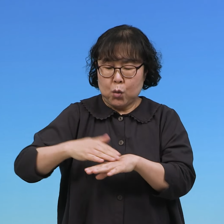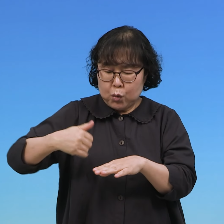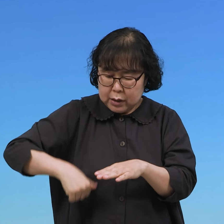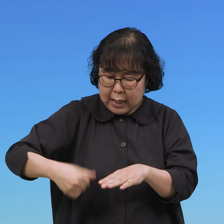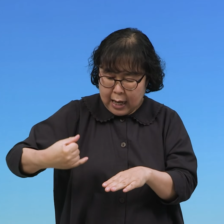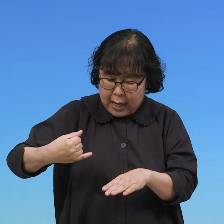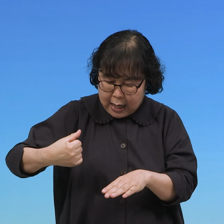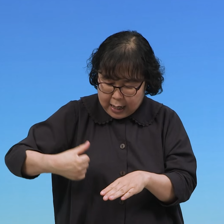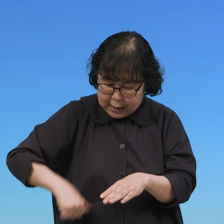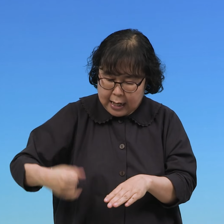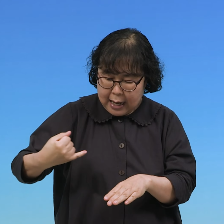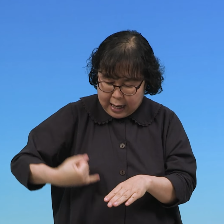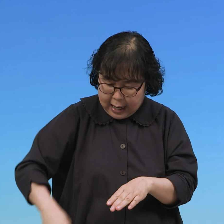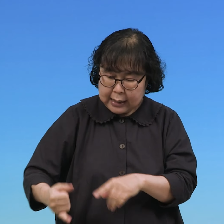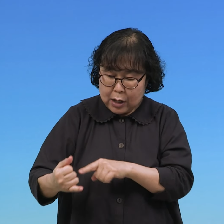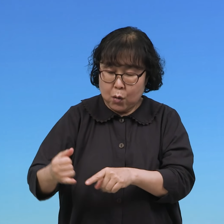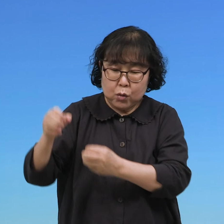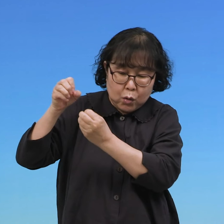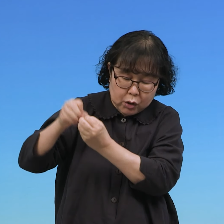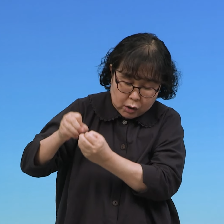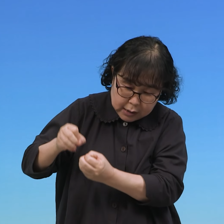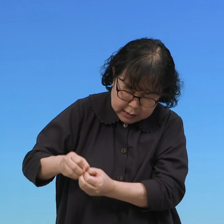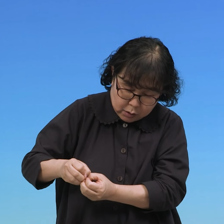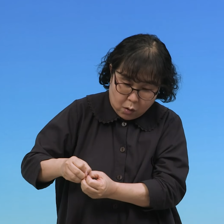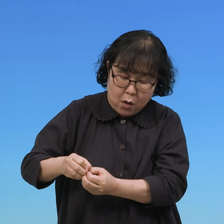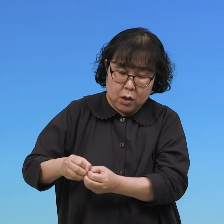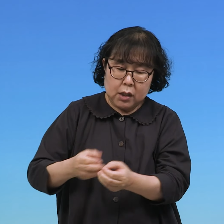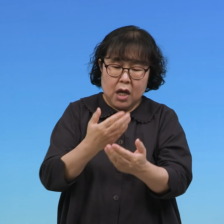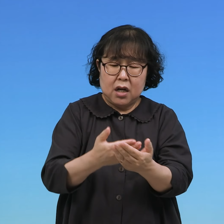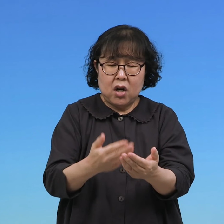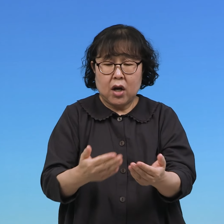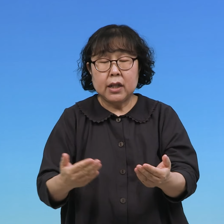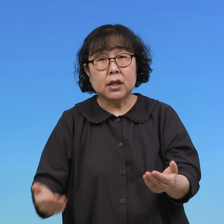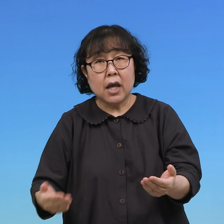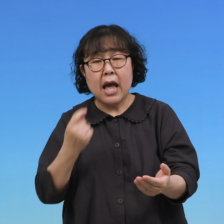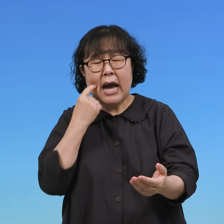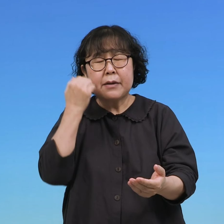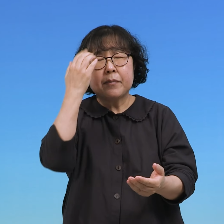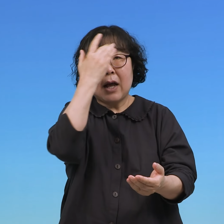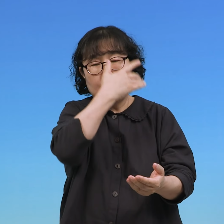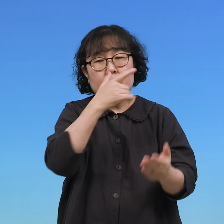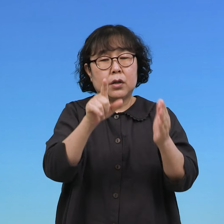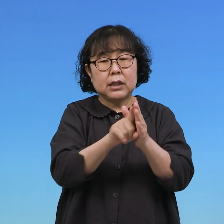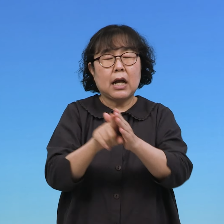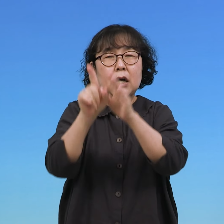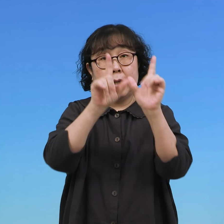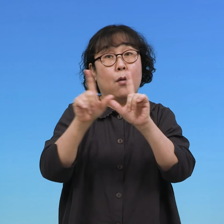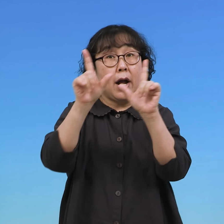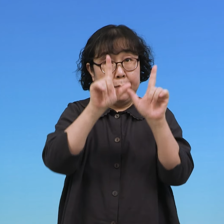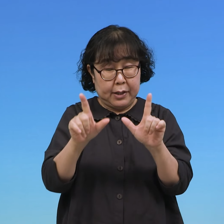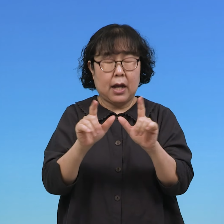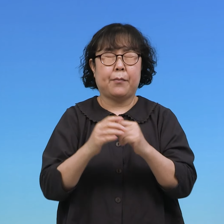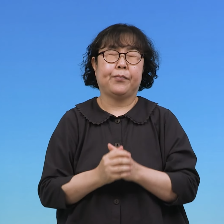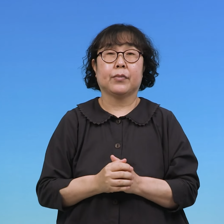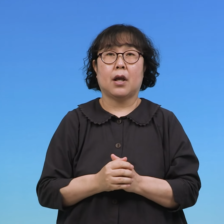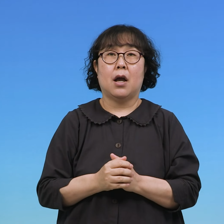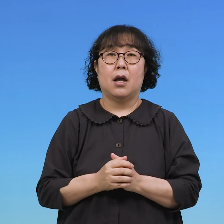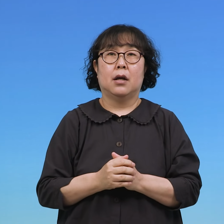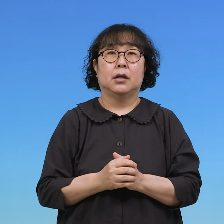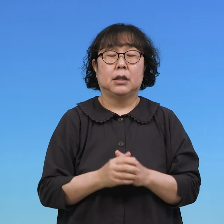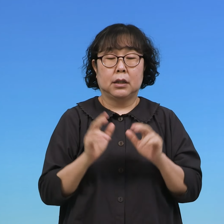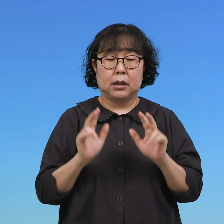전수가 이루어지는 이 아름다운 흐름이 이 신앙생활이라는 겁니다. 오늘 본문도 마찬가지입니다.